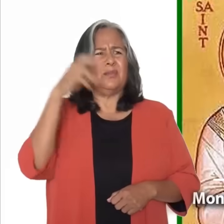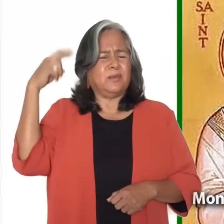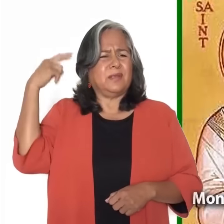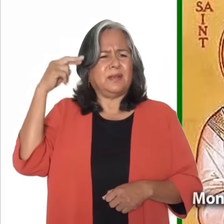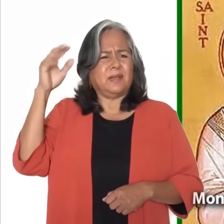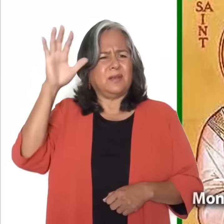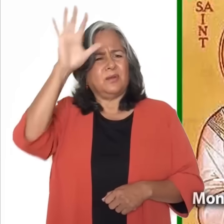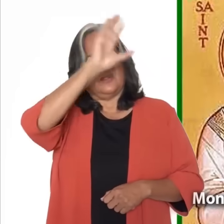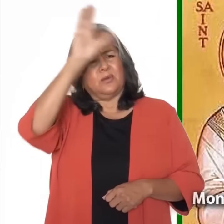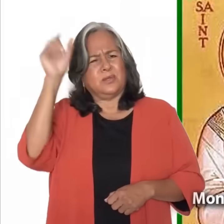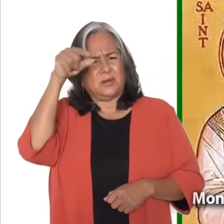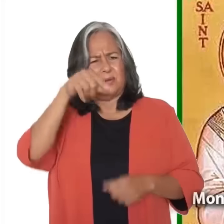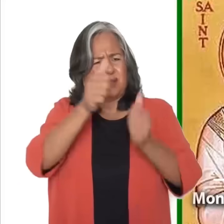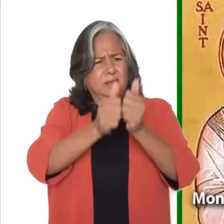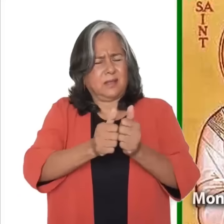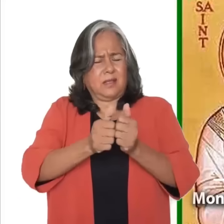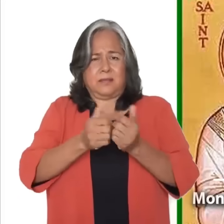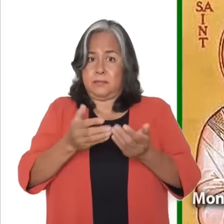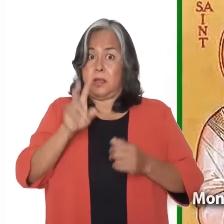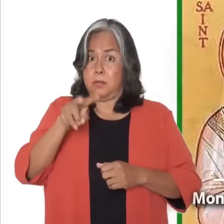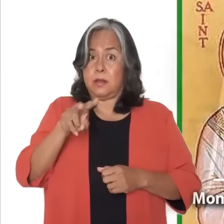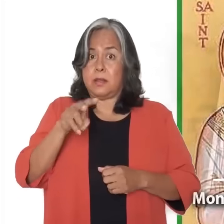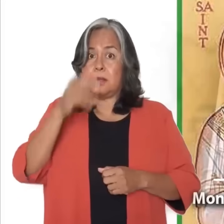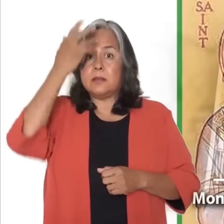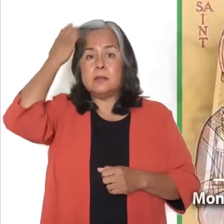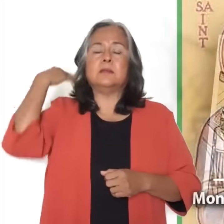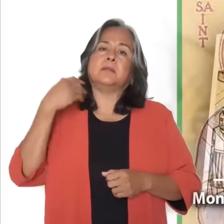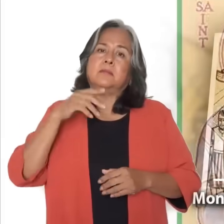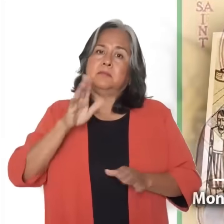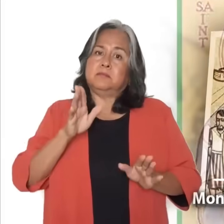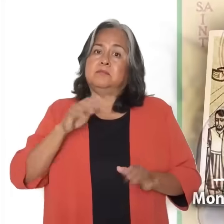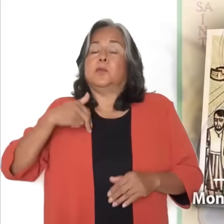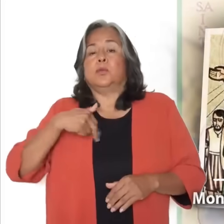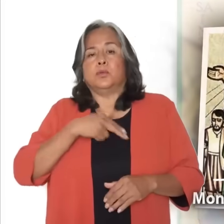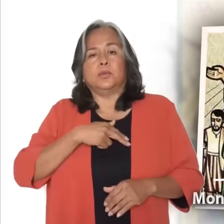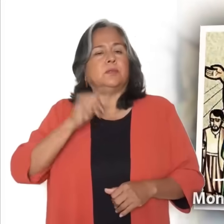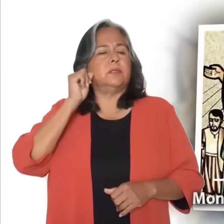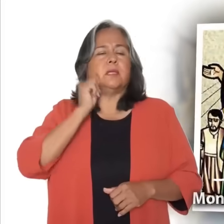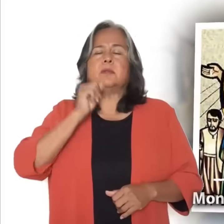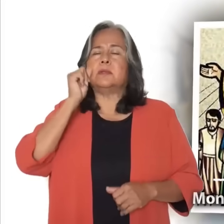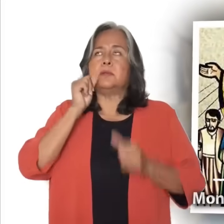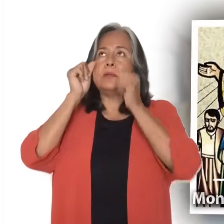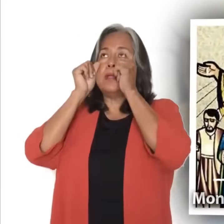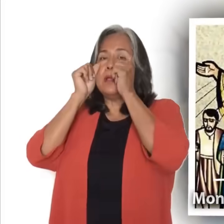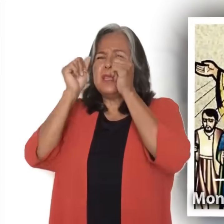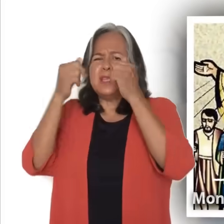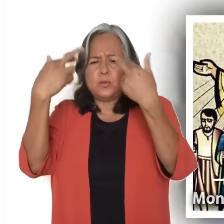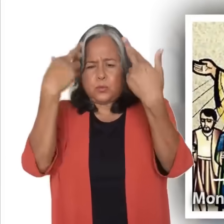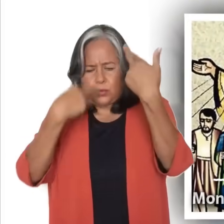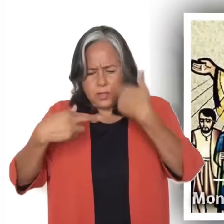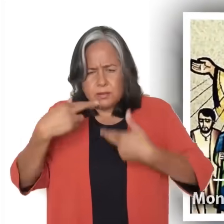siempre se quiso construir? Indudablemente que tendremos que estar siempre atentos y en revisión